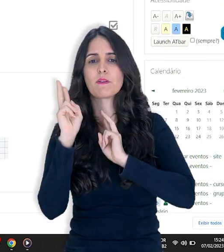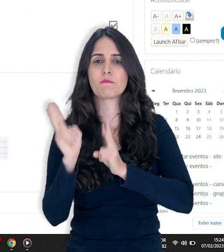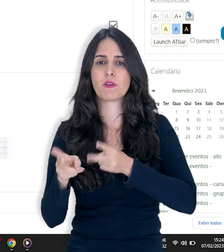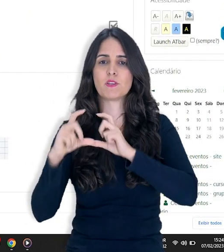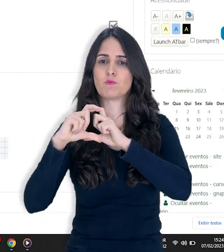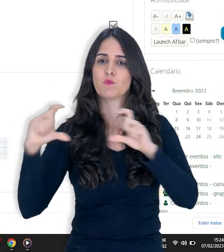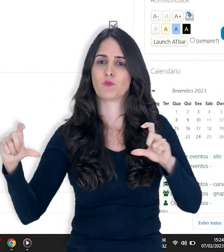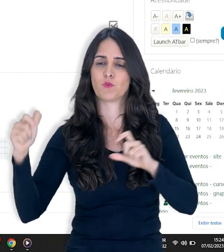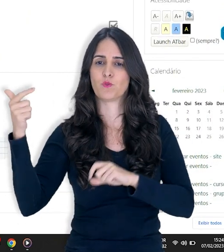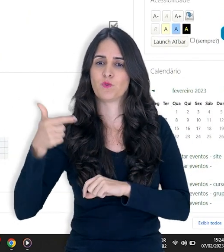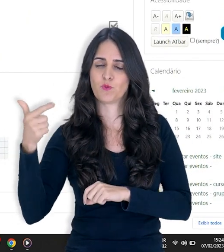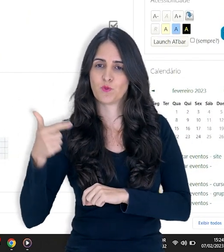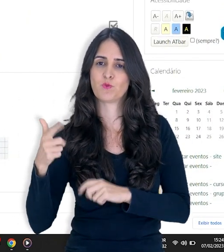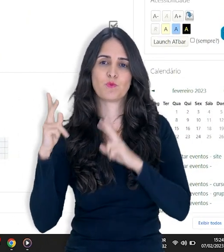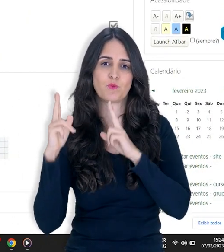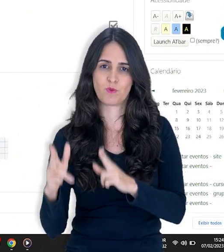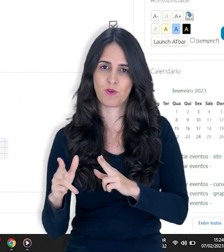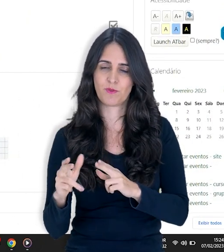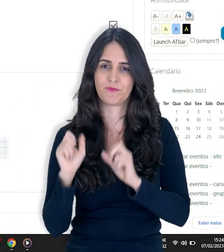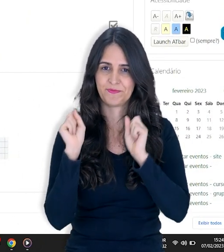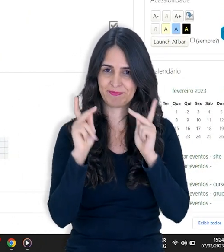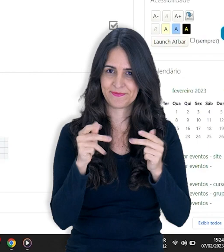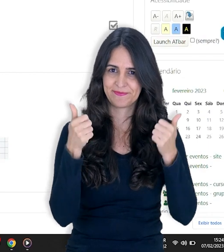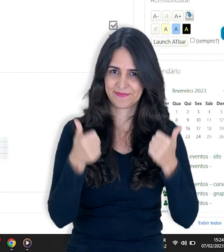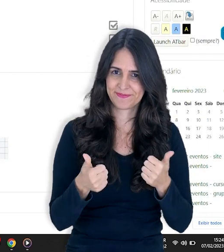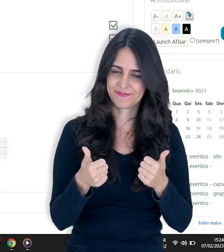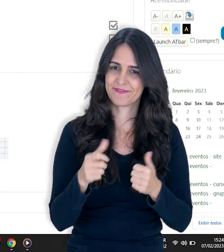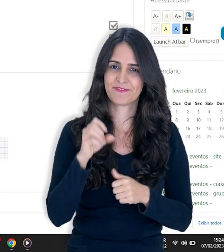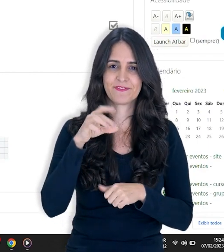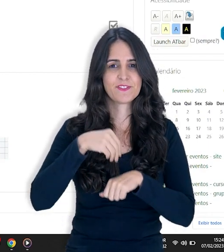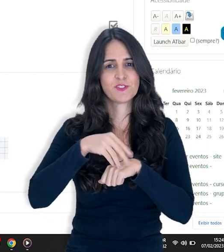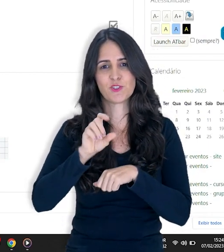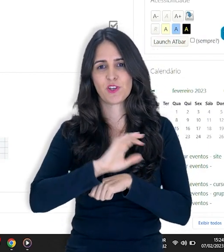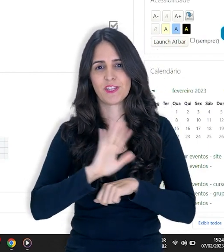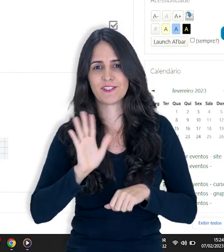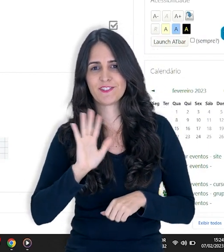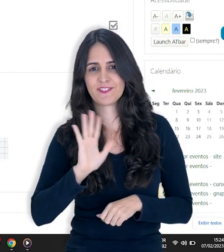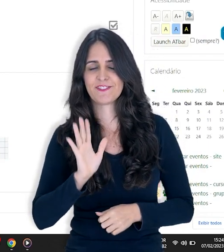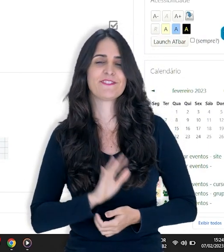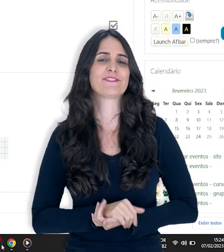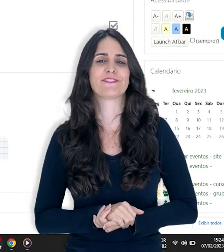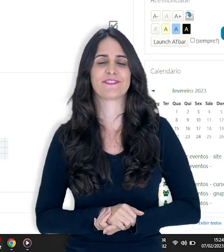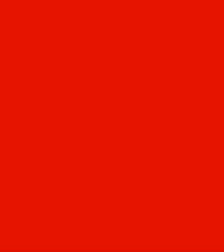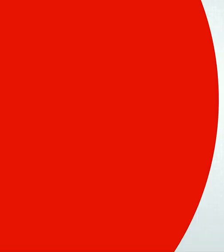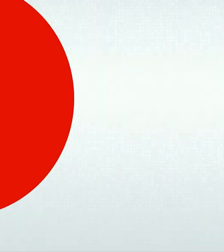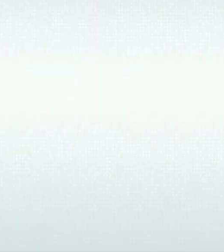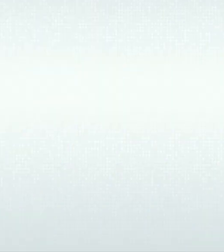segundo tópico, aqui em atividade backup e restaurar. Tá bom? É isso. Um grande abraço.